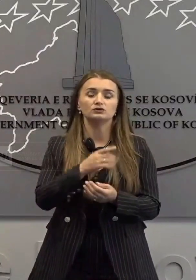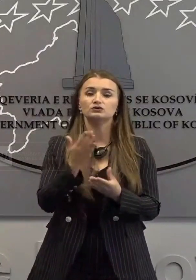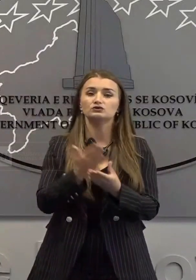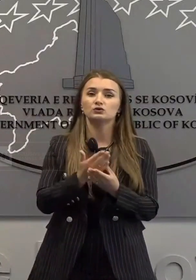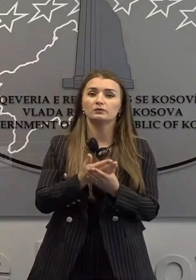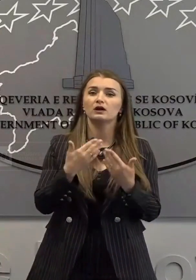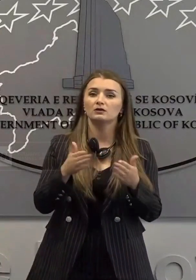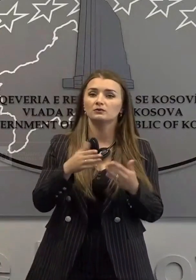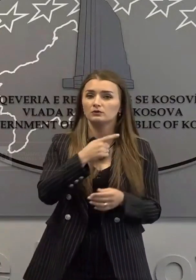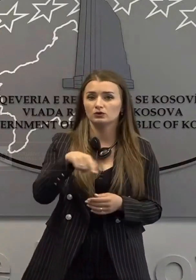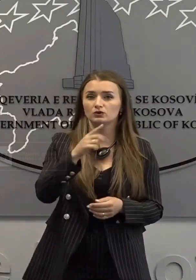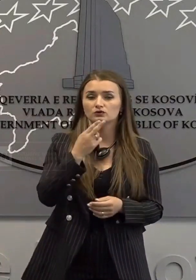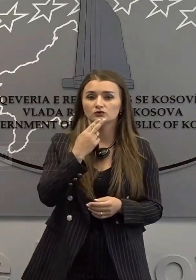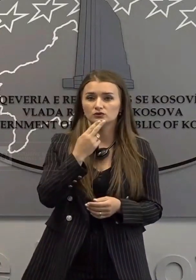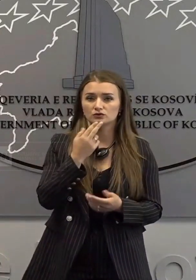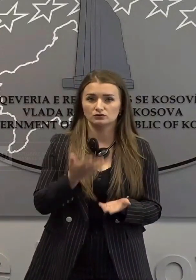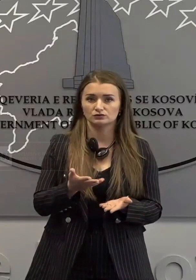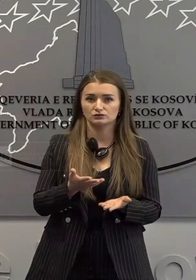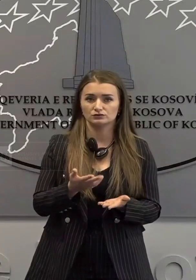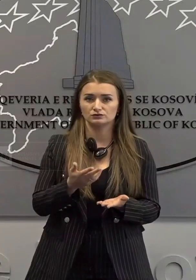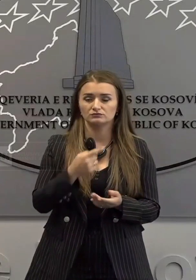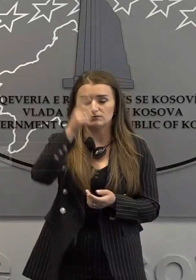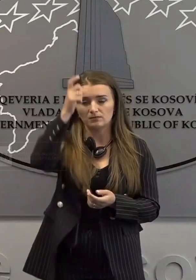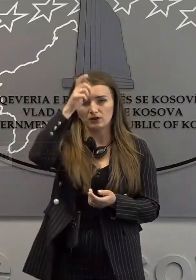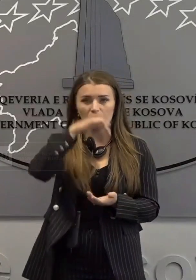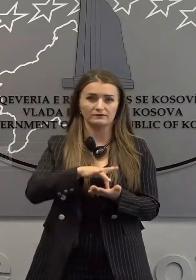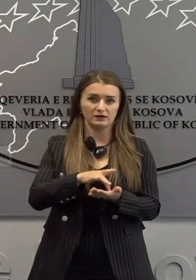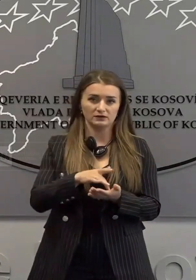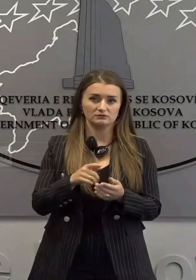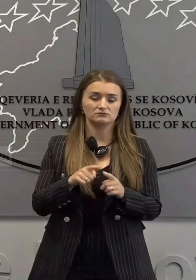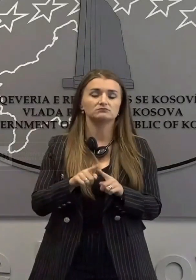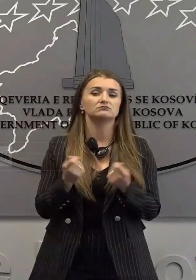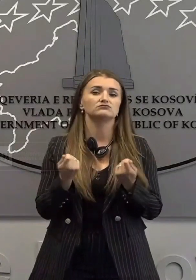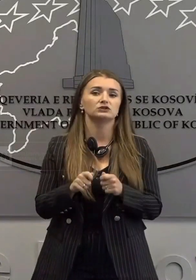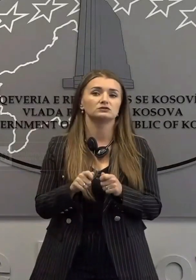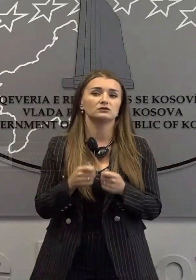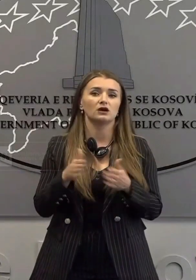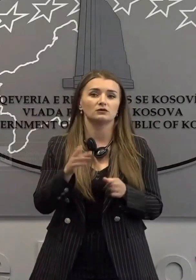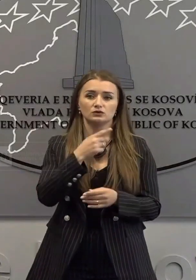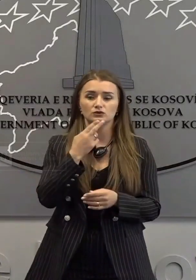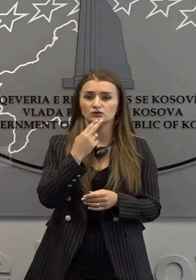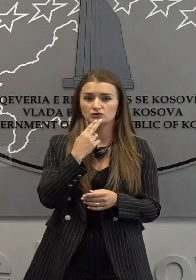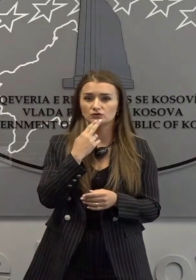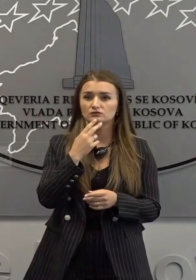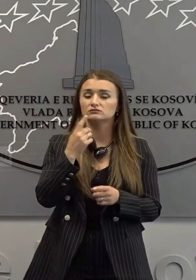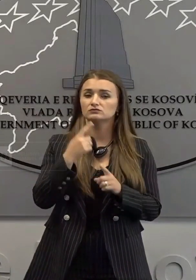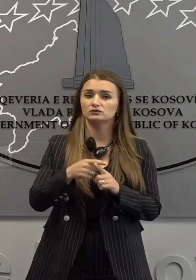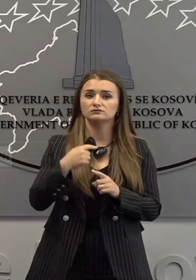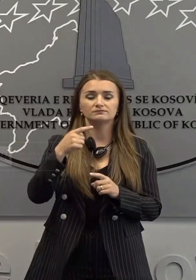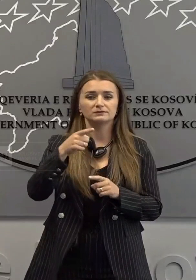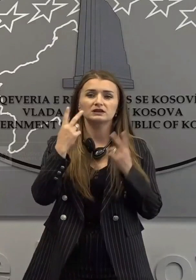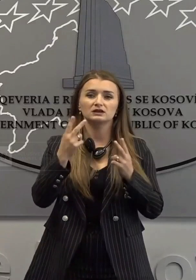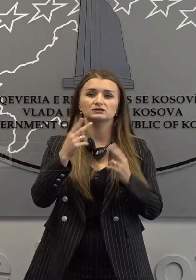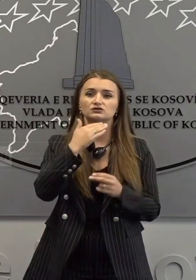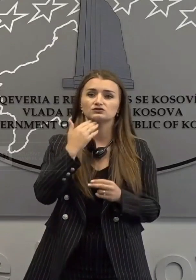mbi popullin ton të cilët mbahen të mbyllura në Beograd. Në veçanti, për masakrat në Drenicë është e domosdoshme